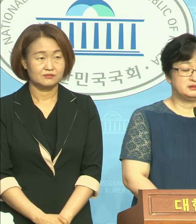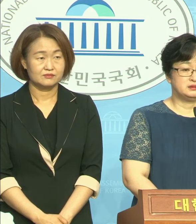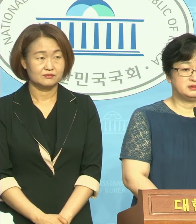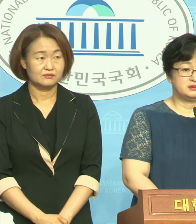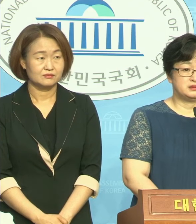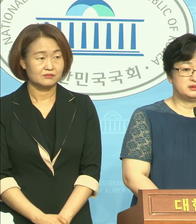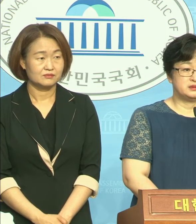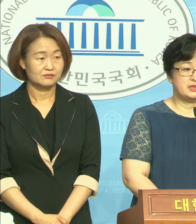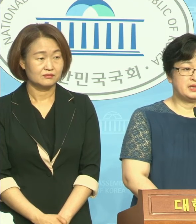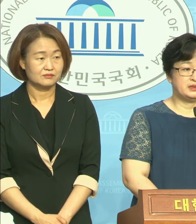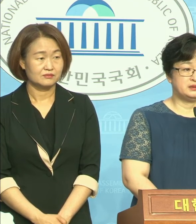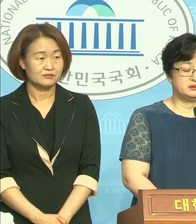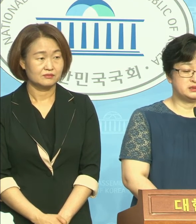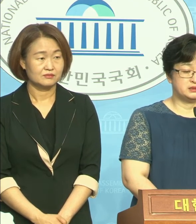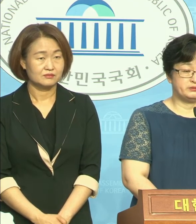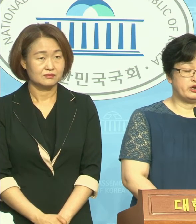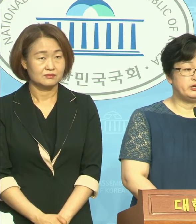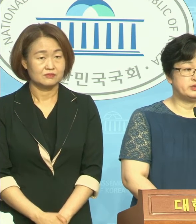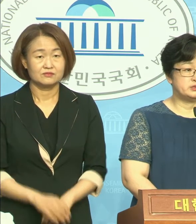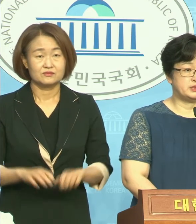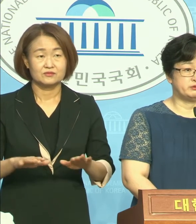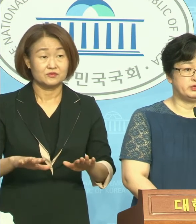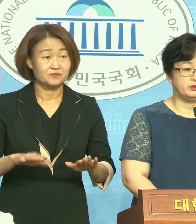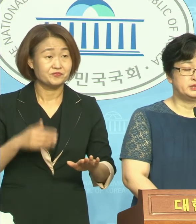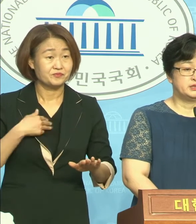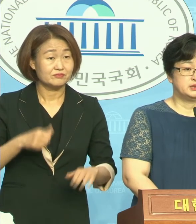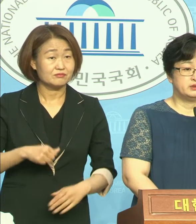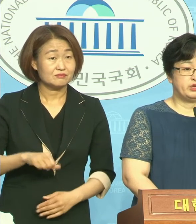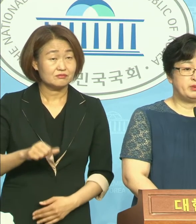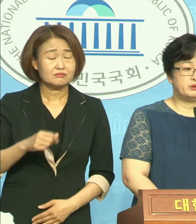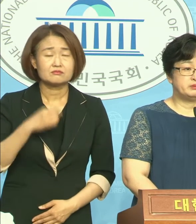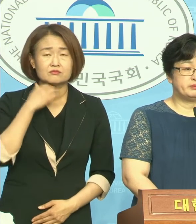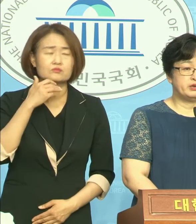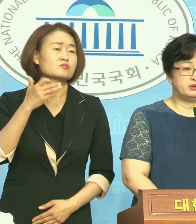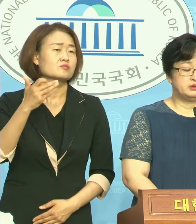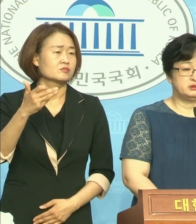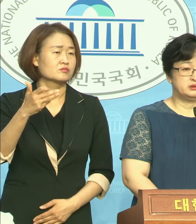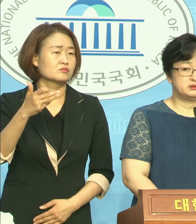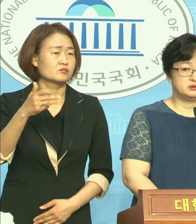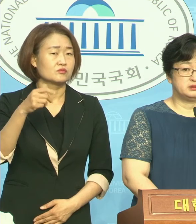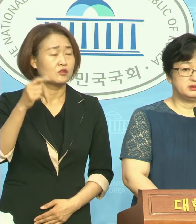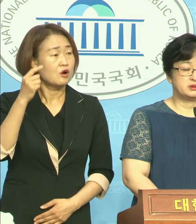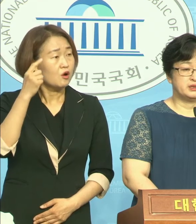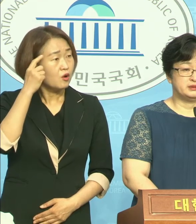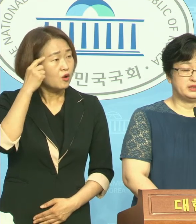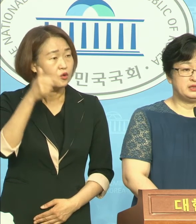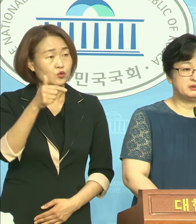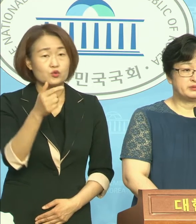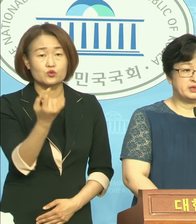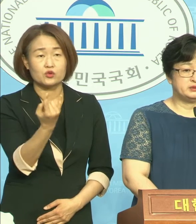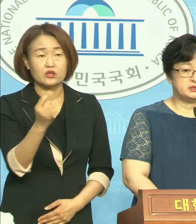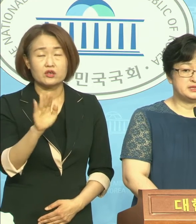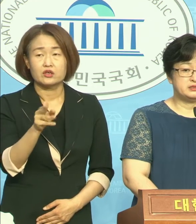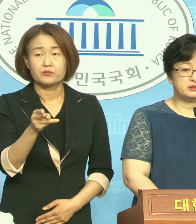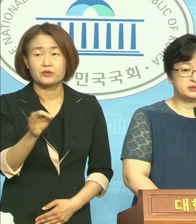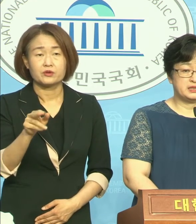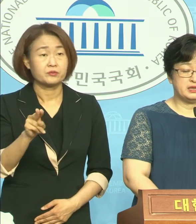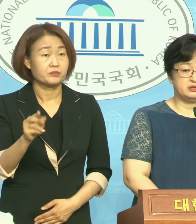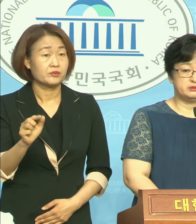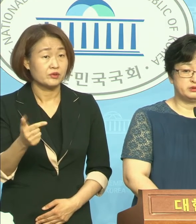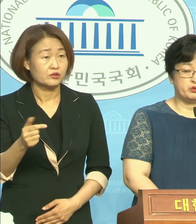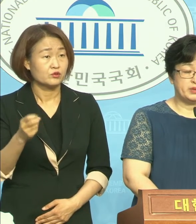일단 제 아이는 지금 18살이 구요 4 병변 까 1급과 이제